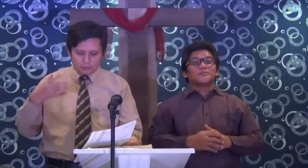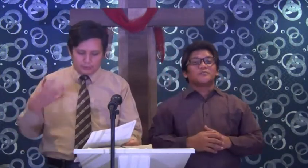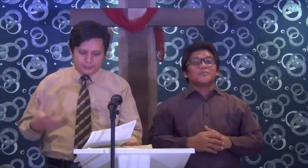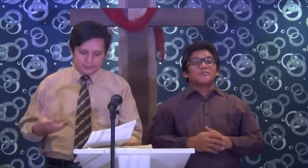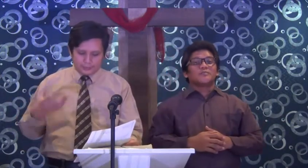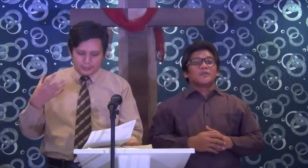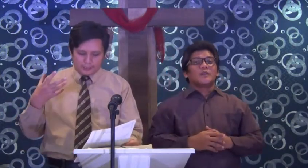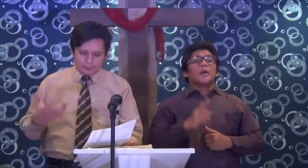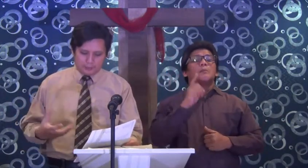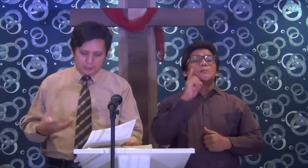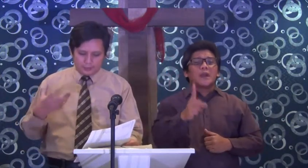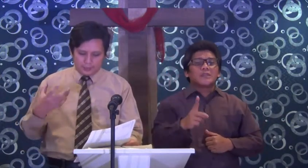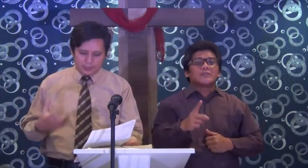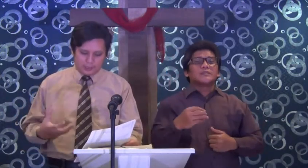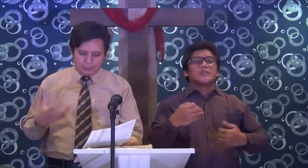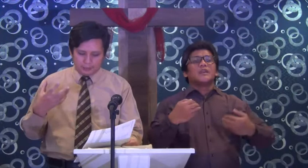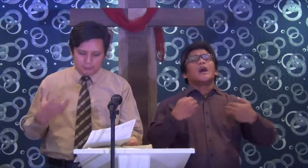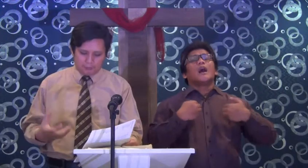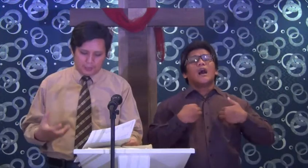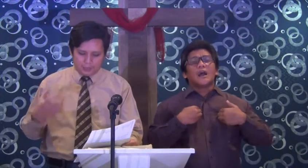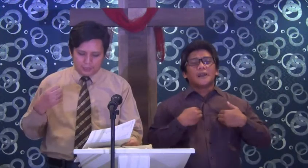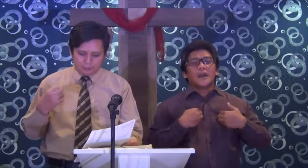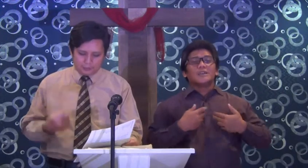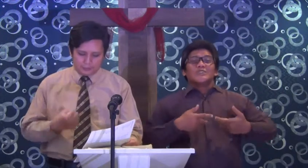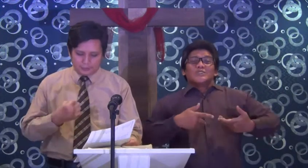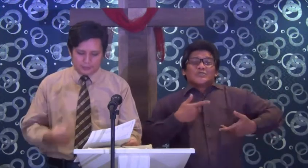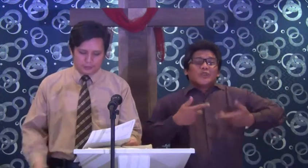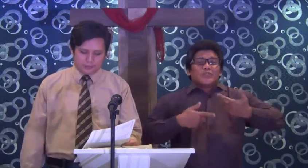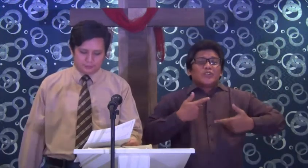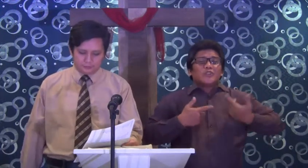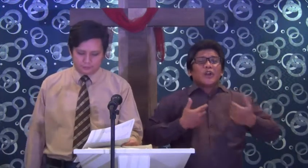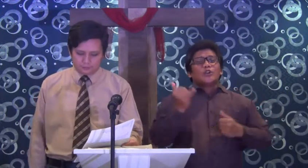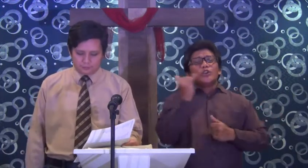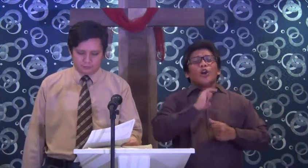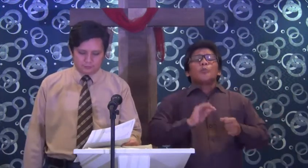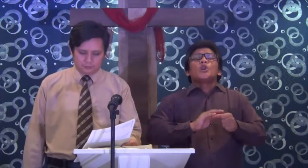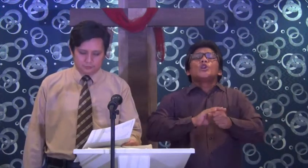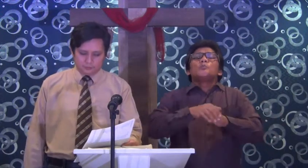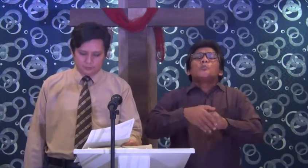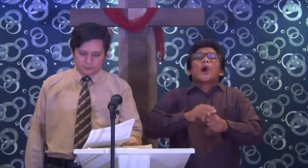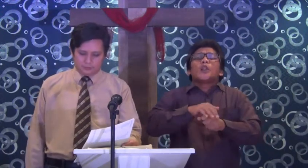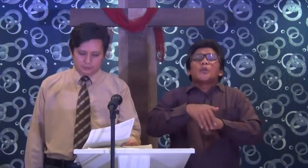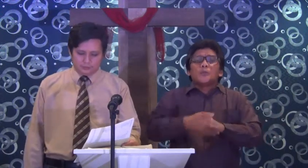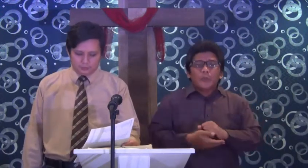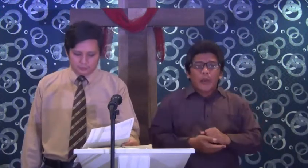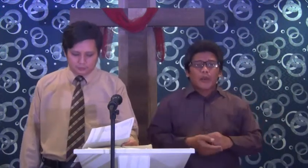maka ada sukacita yang berlipat ganda yang melimpah bagi kita